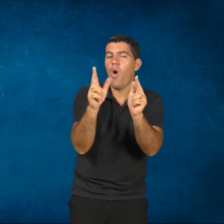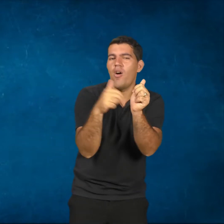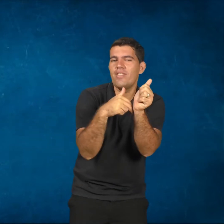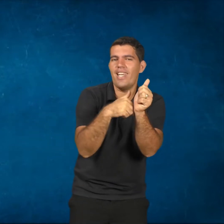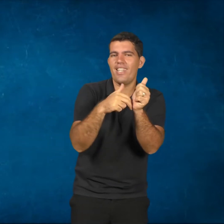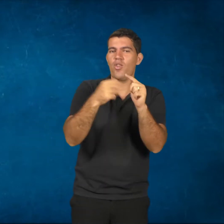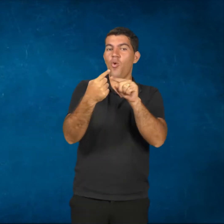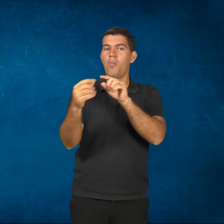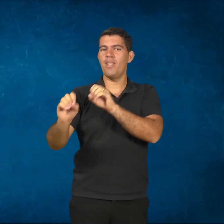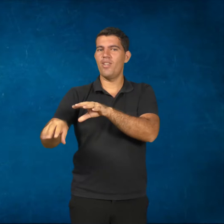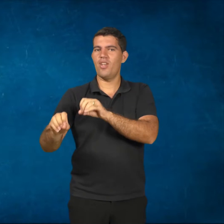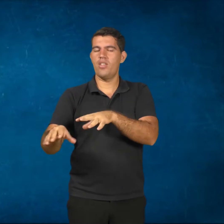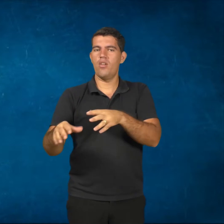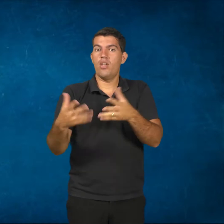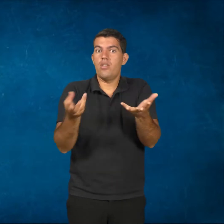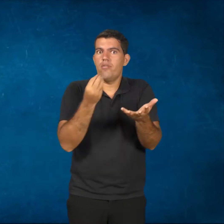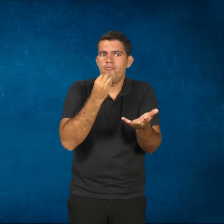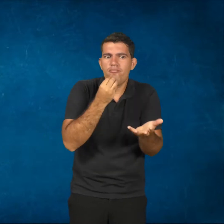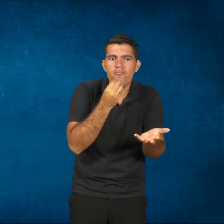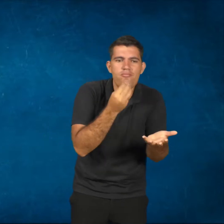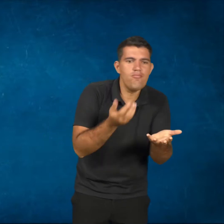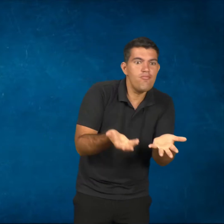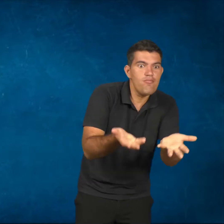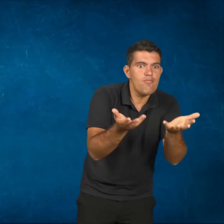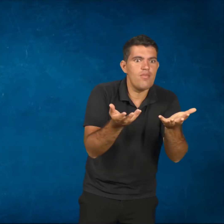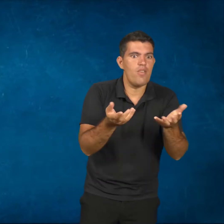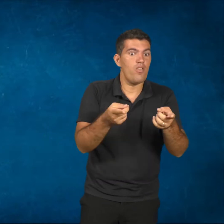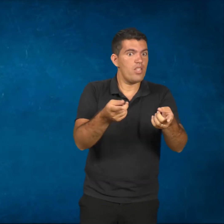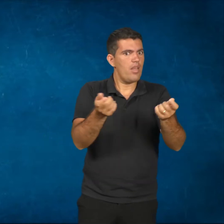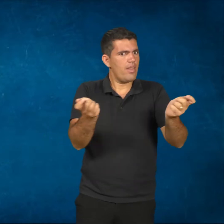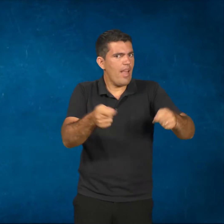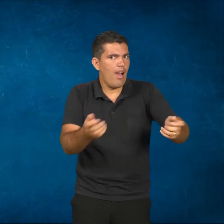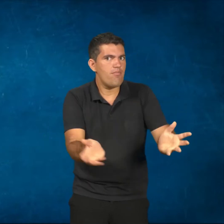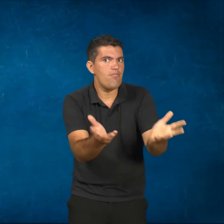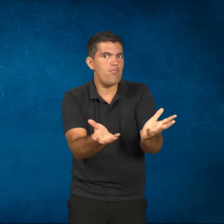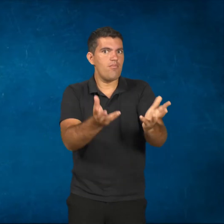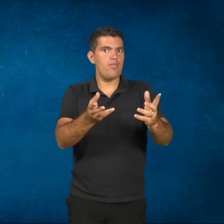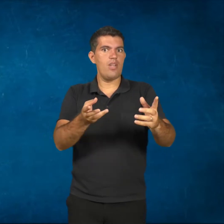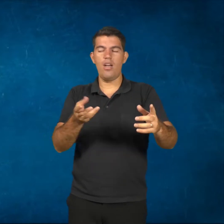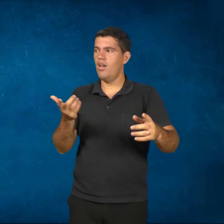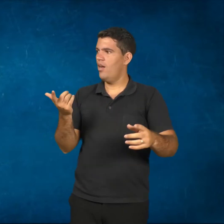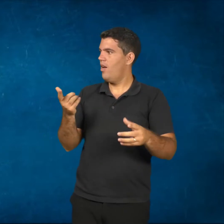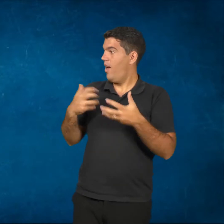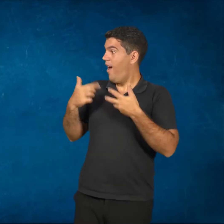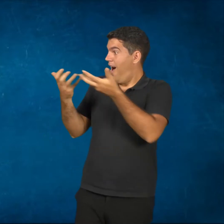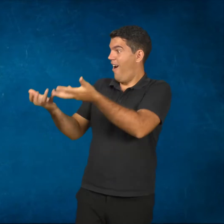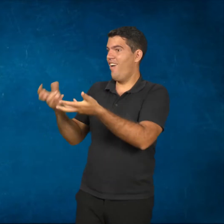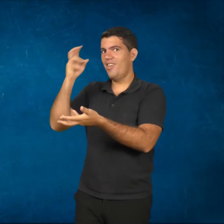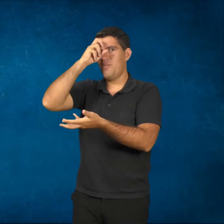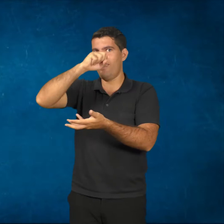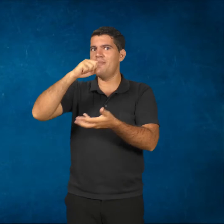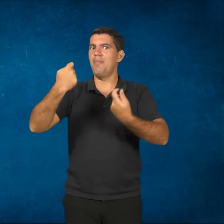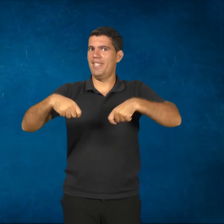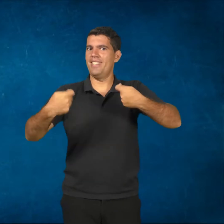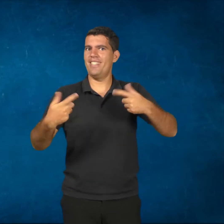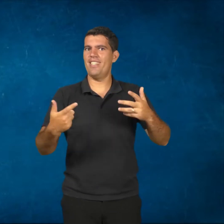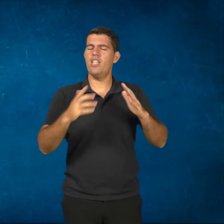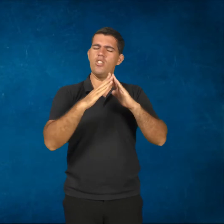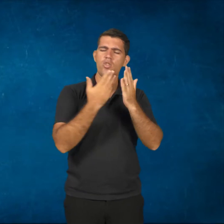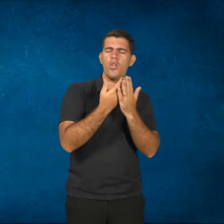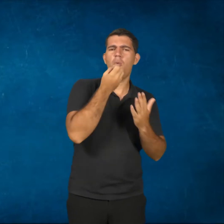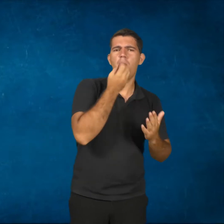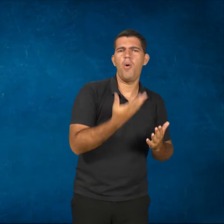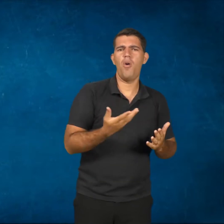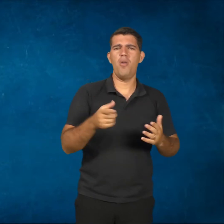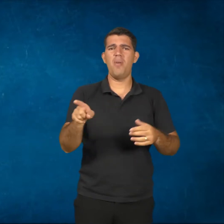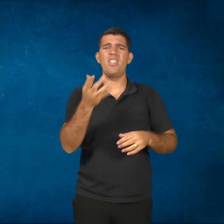você propicie condições para o aluno querer aprender. Quantas vezes a gente ouve dizer que a educação é muito boa, que a escola é tudo